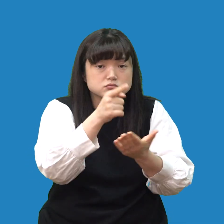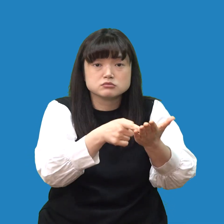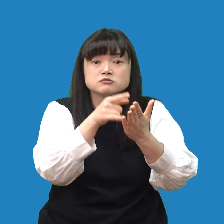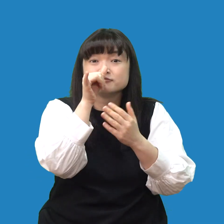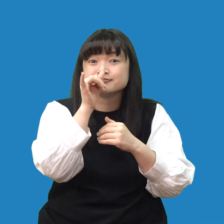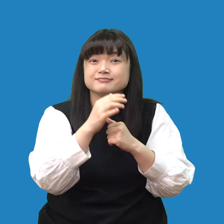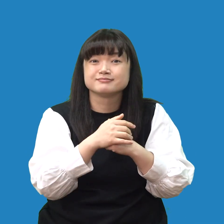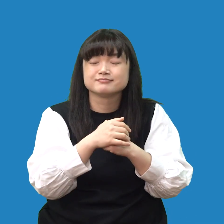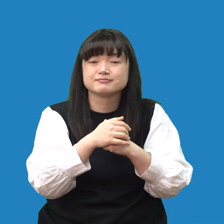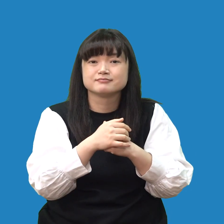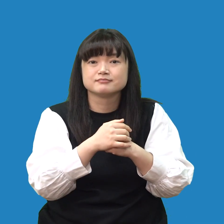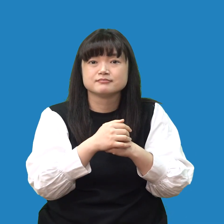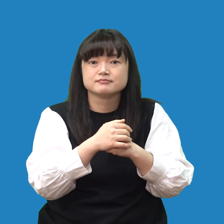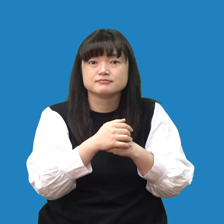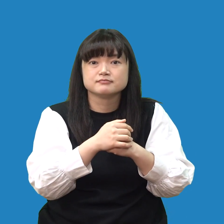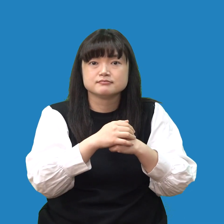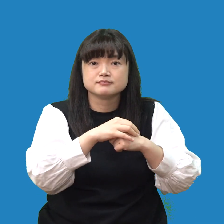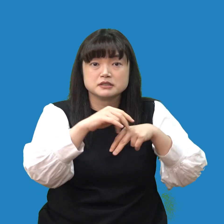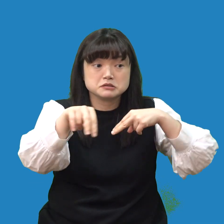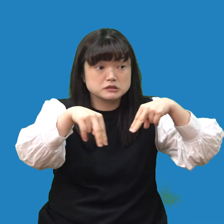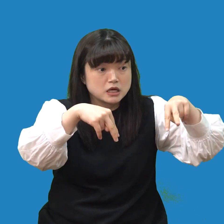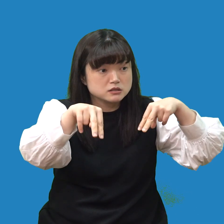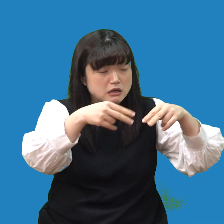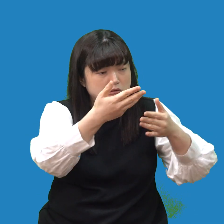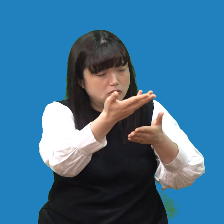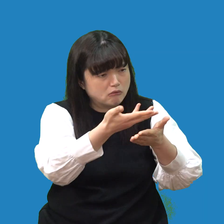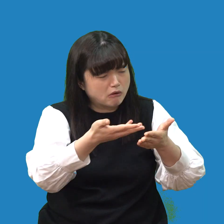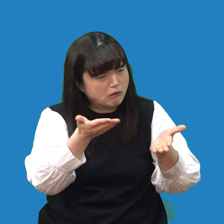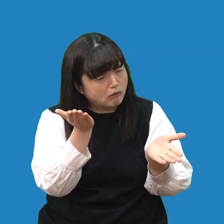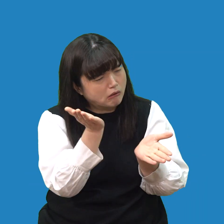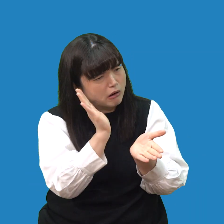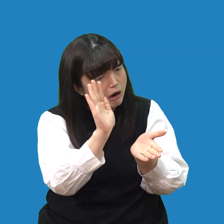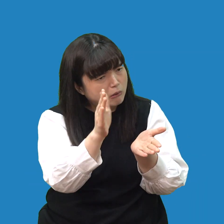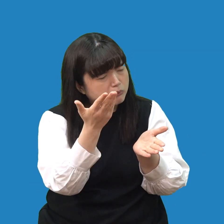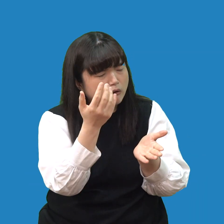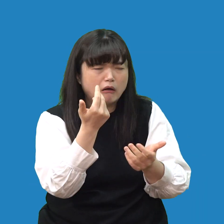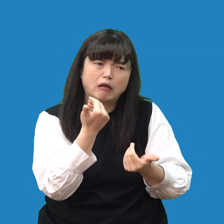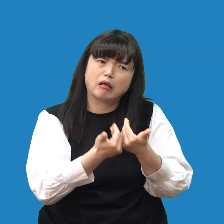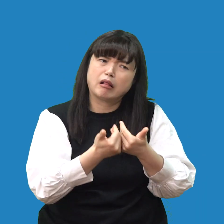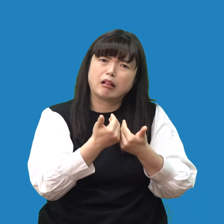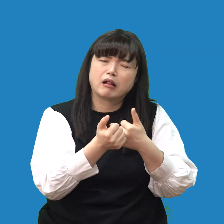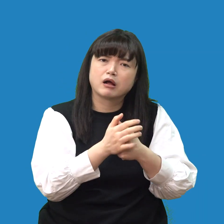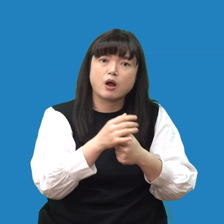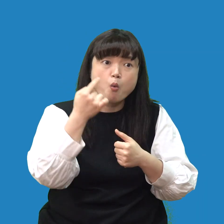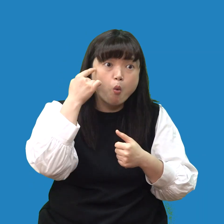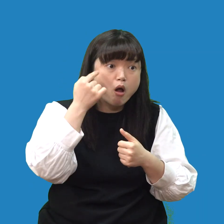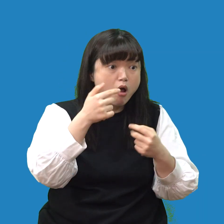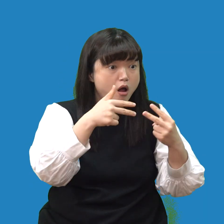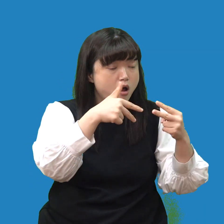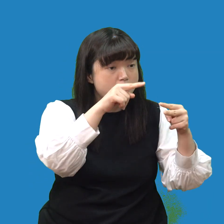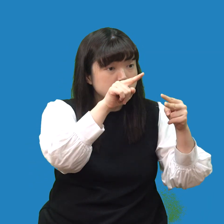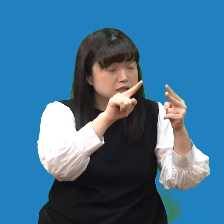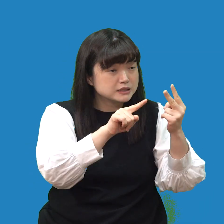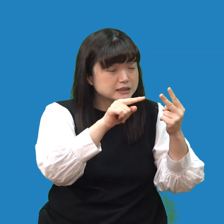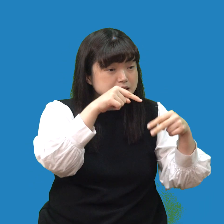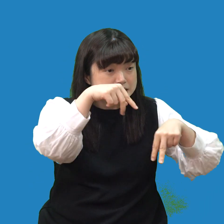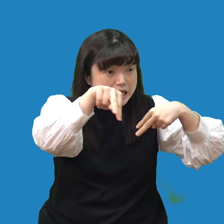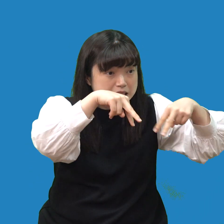등장합니다. 근데 이건 사사기 문맥에서 굉장히 어색합니다. 왜냐하면 이미 사사기 1장